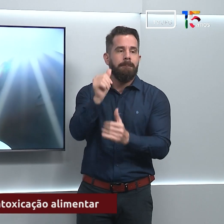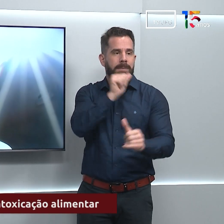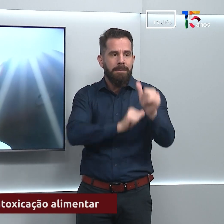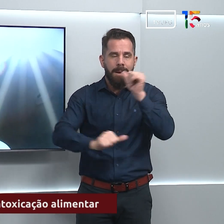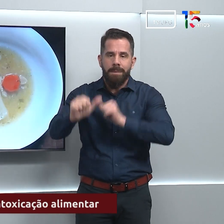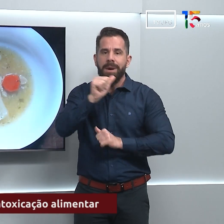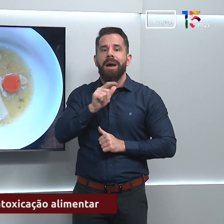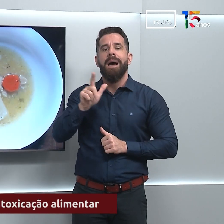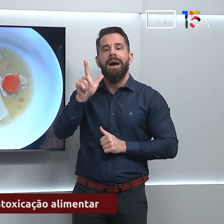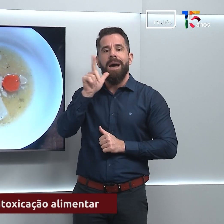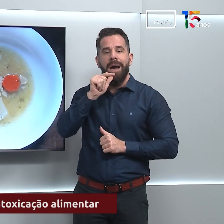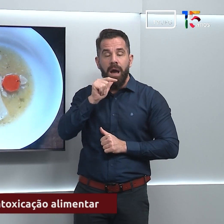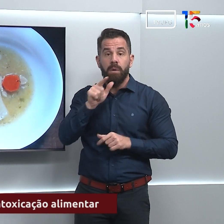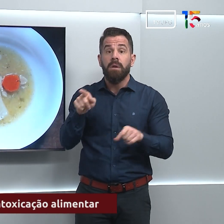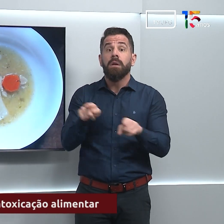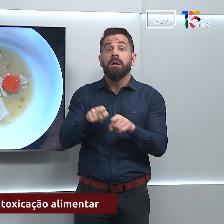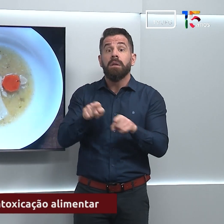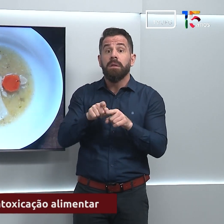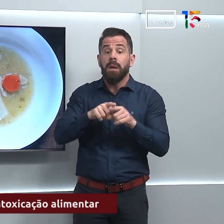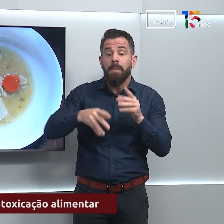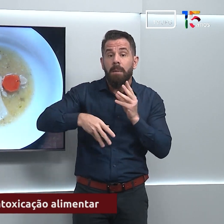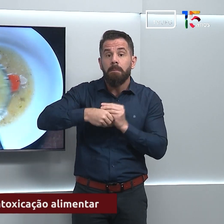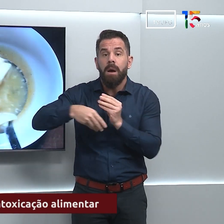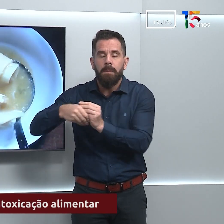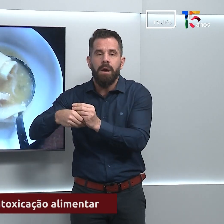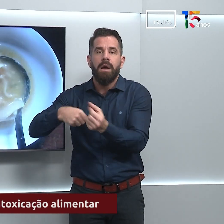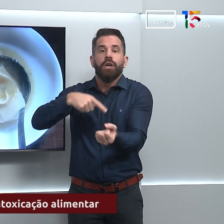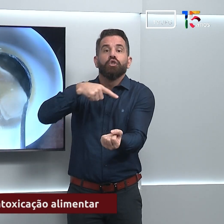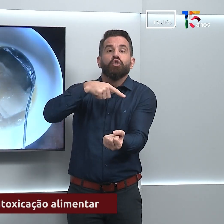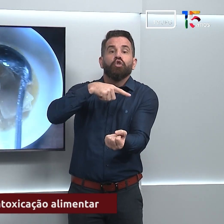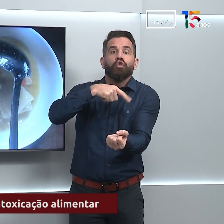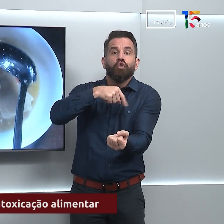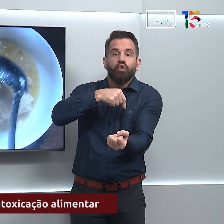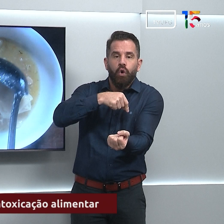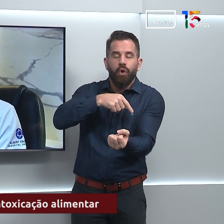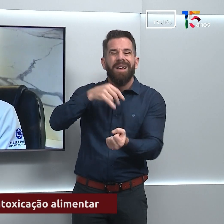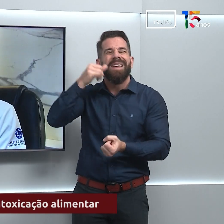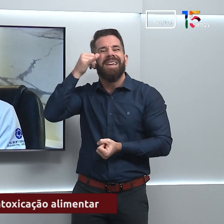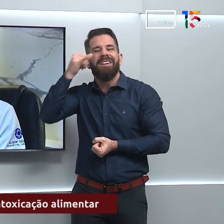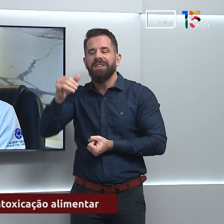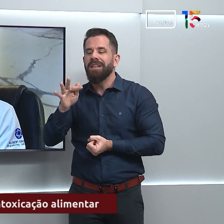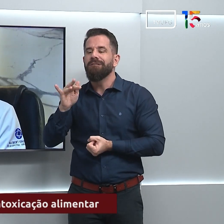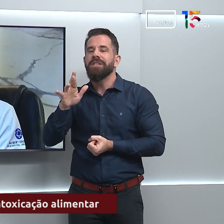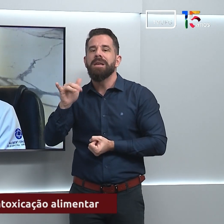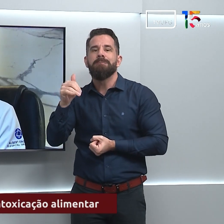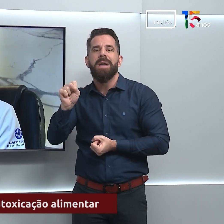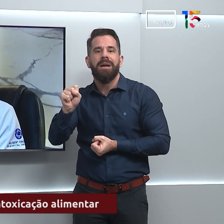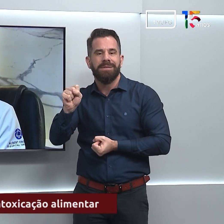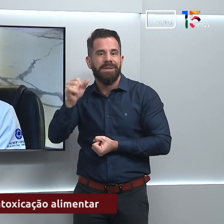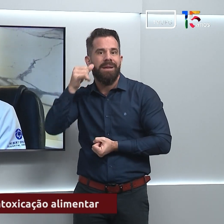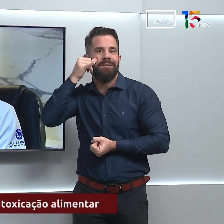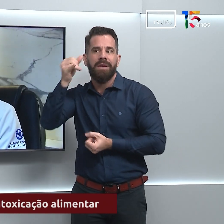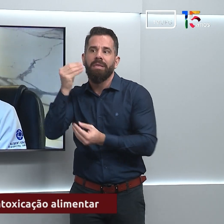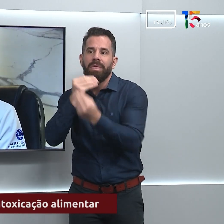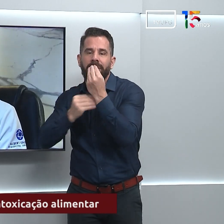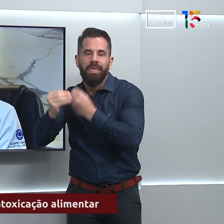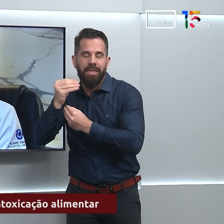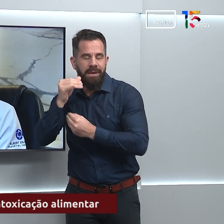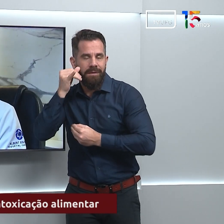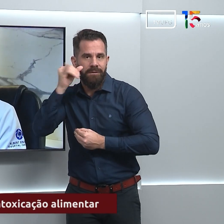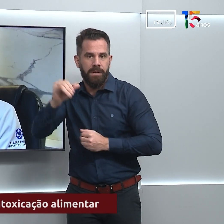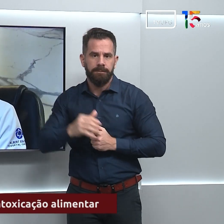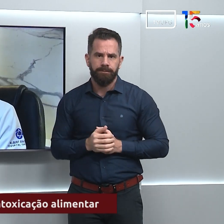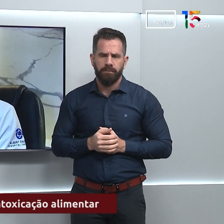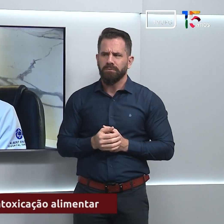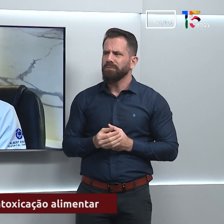possível, complementar a alimentação com soro e evitar fibras. como nós podemos prevenir a infecção pela E.